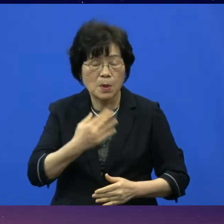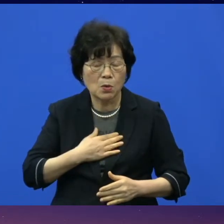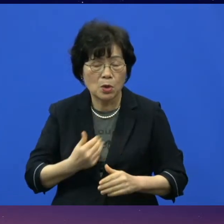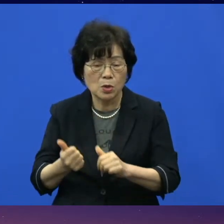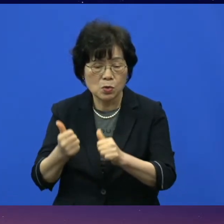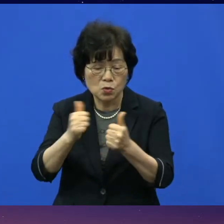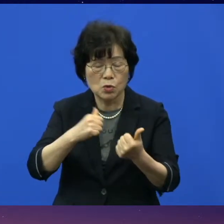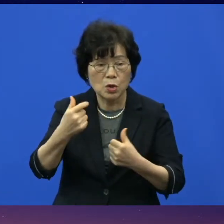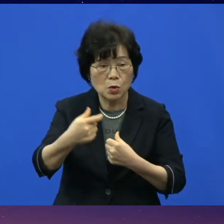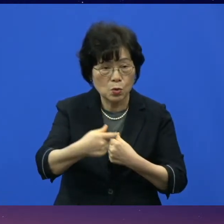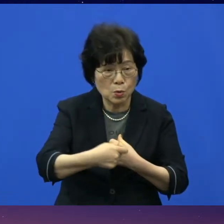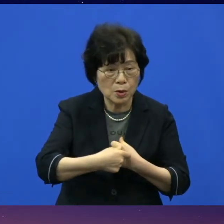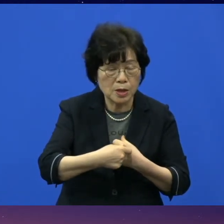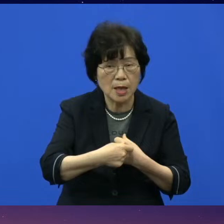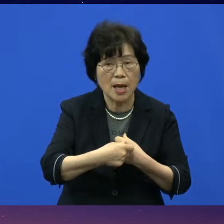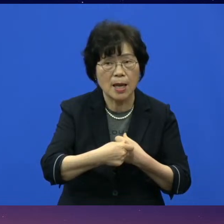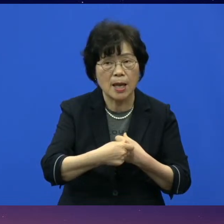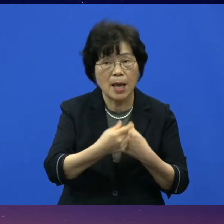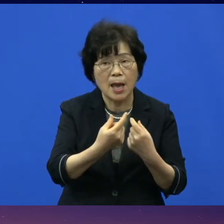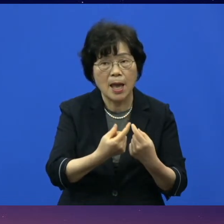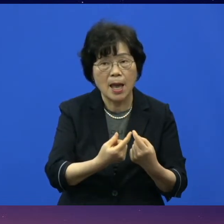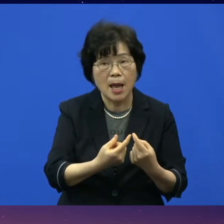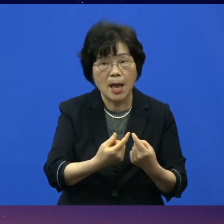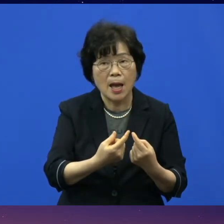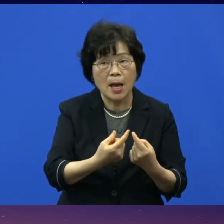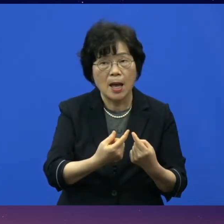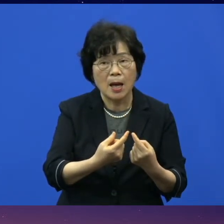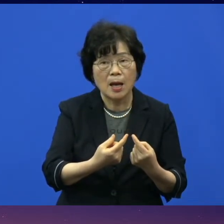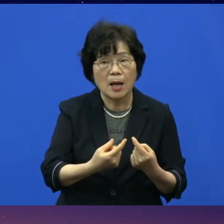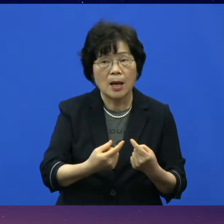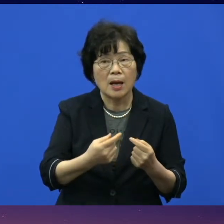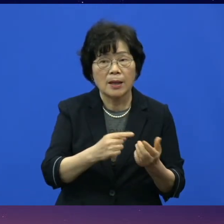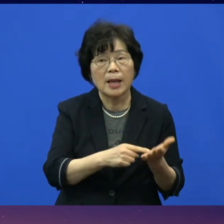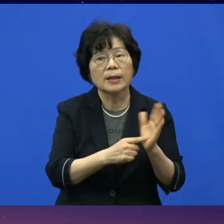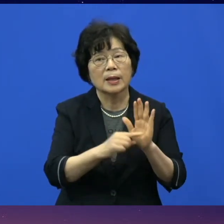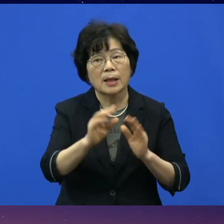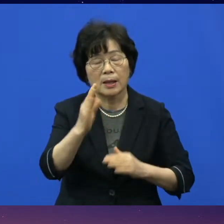육체에 나타나요. 예수의 생명이 우리에서 나타난다는 거예요.